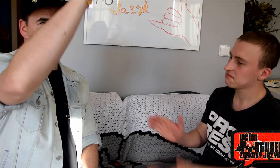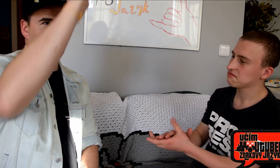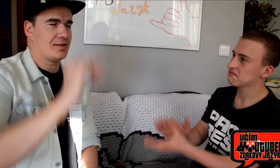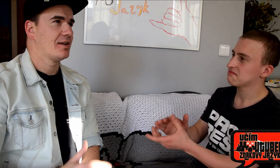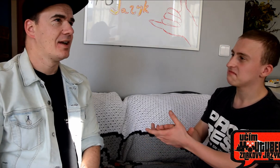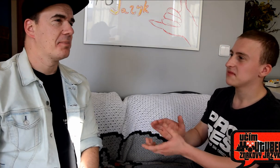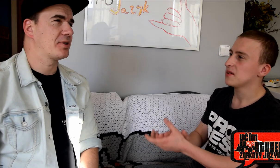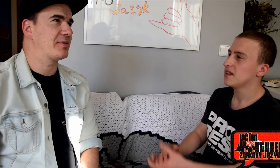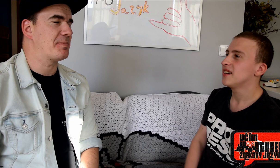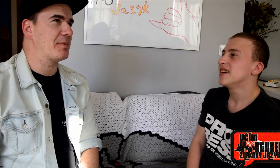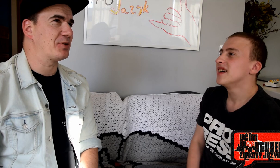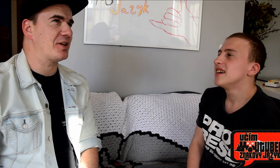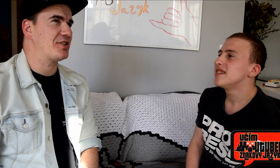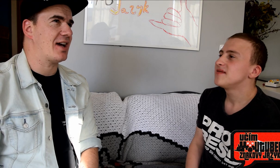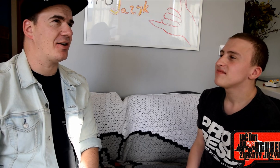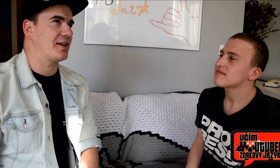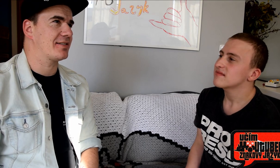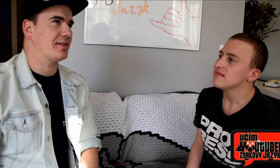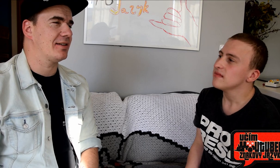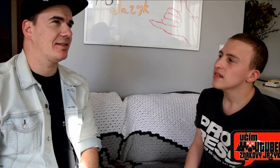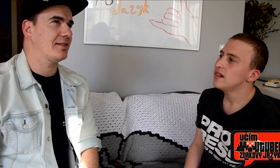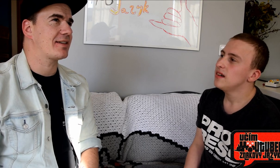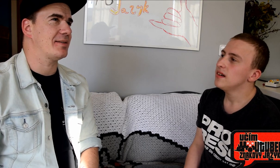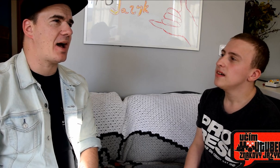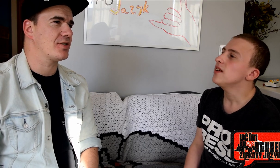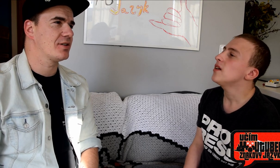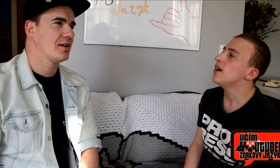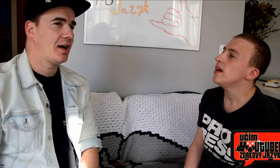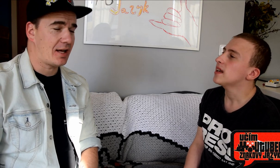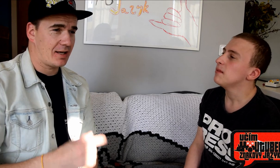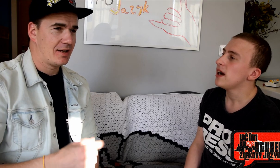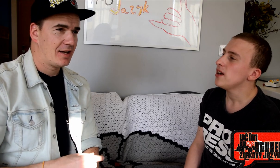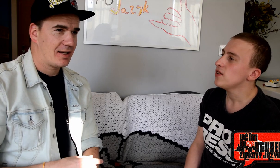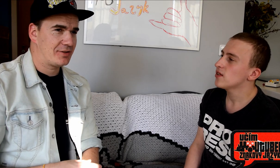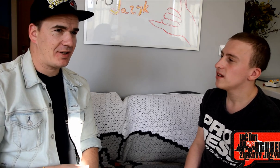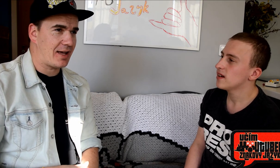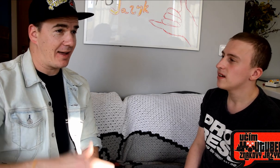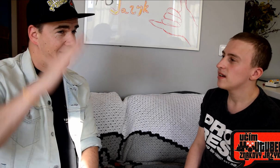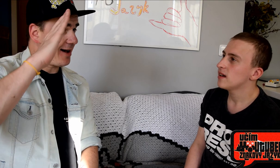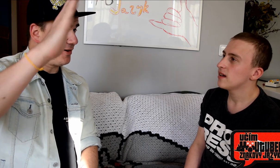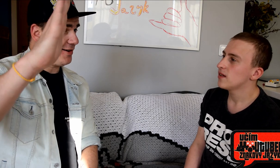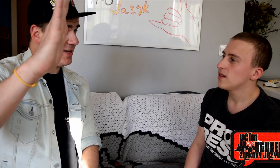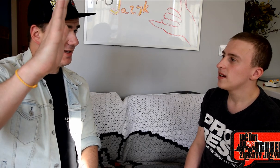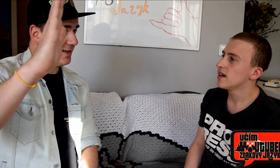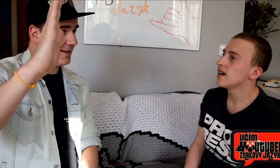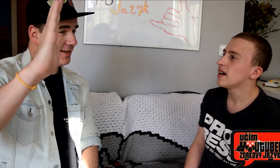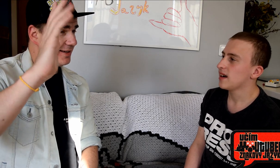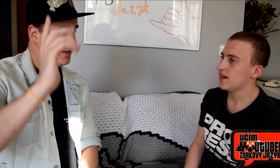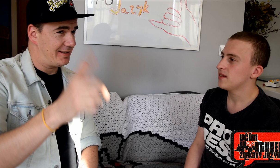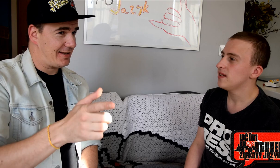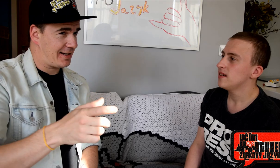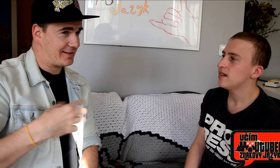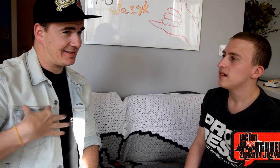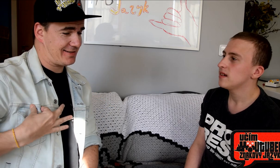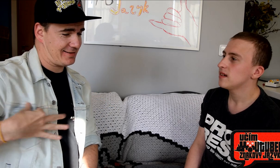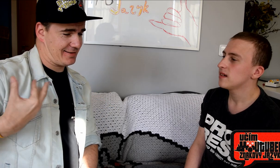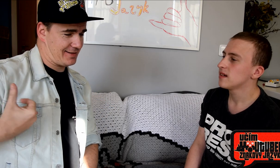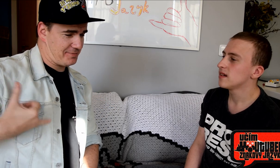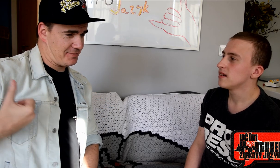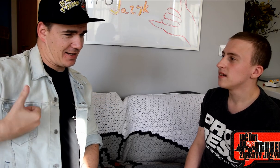Jednorožec. Potom si pamatuju ještě ahoj, jak se máš. Jo, ahoj, jak se máš. To je ahoj. Ano. Jak se